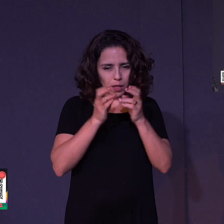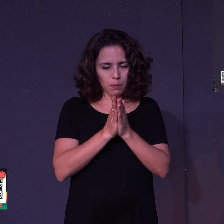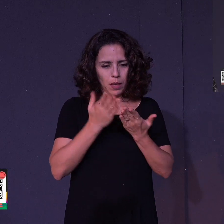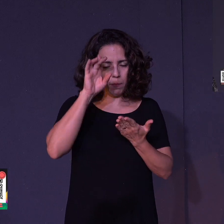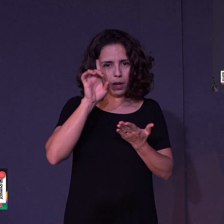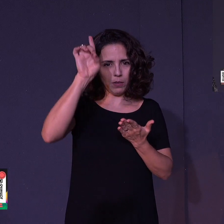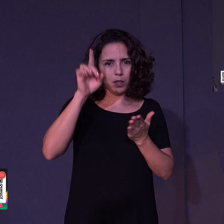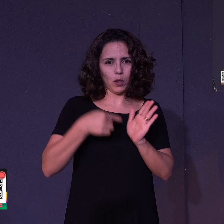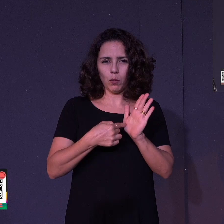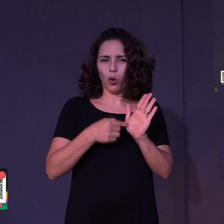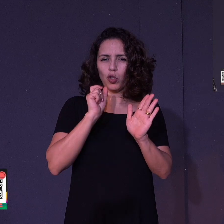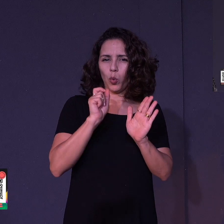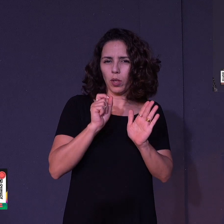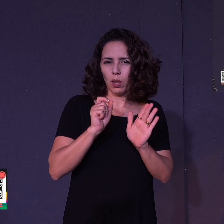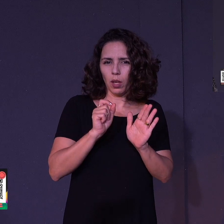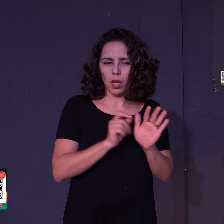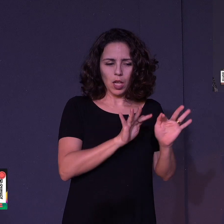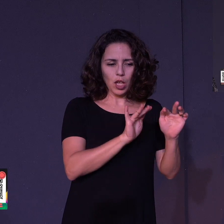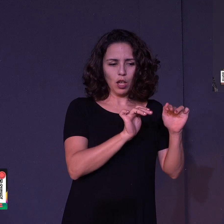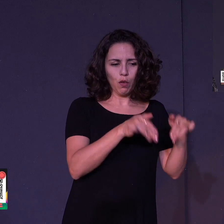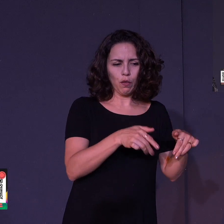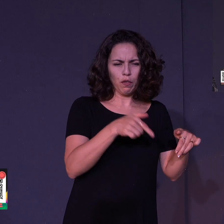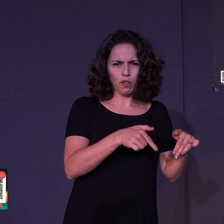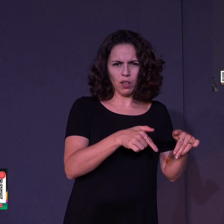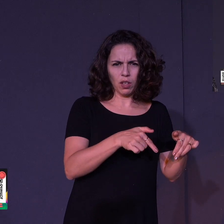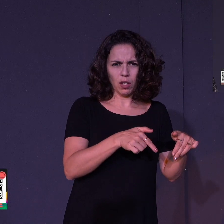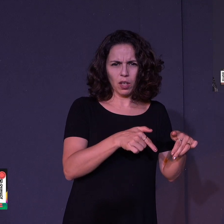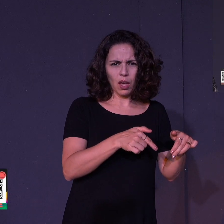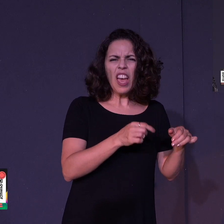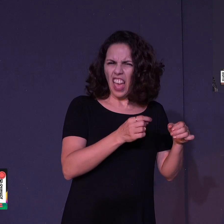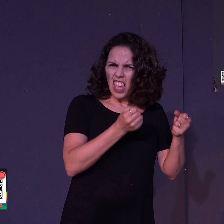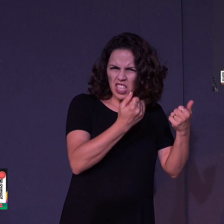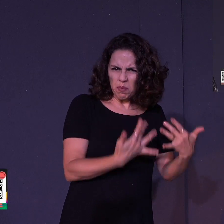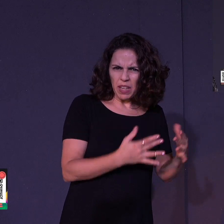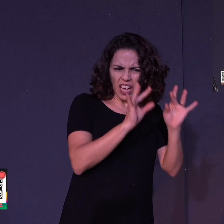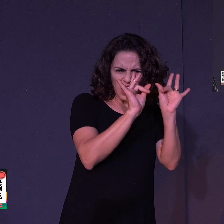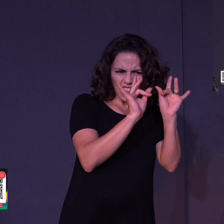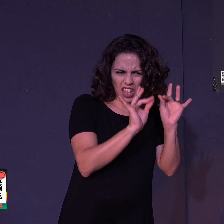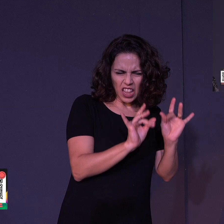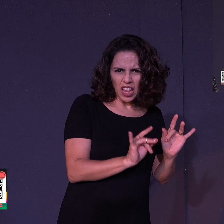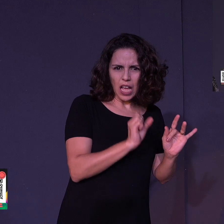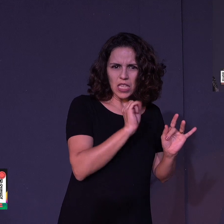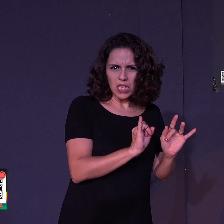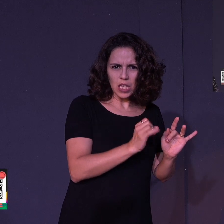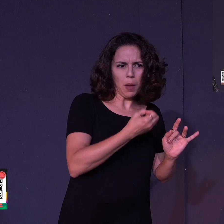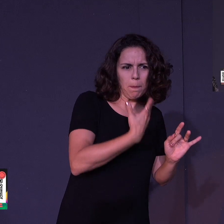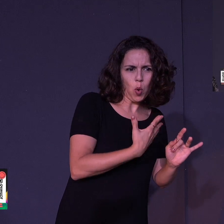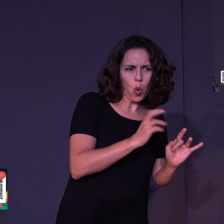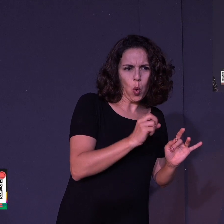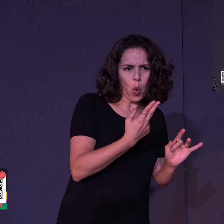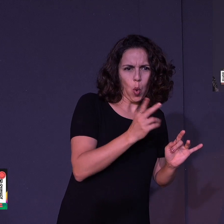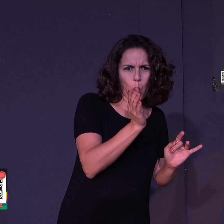das coisas boas ou das coisas más. Ela não diz isso, ela simplesmente garante que o fim é melhor e ponto final.